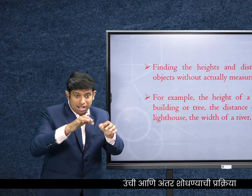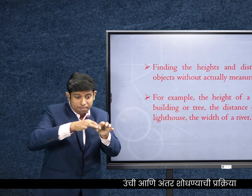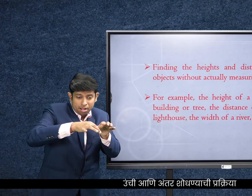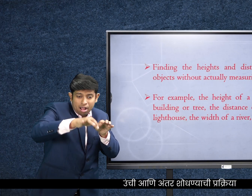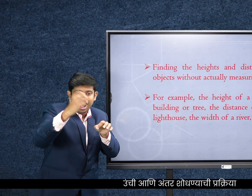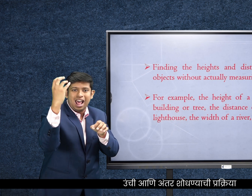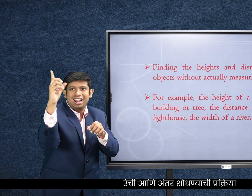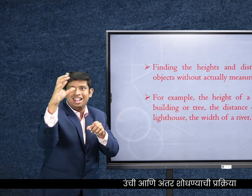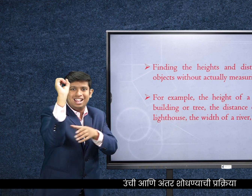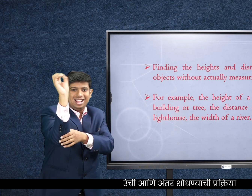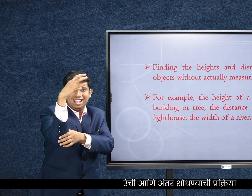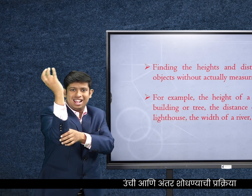प्रक्रिया